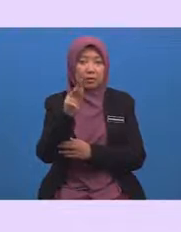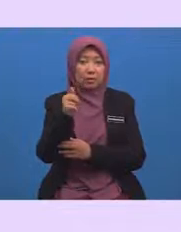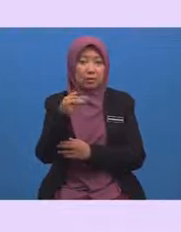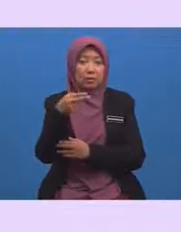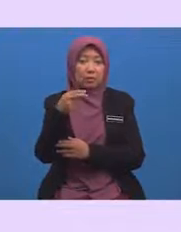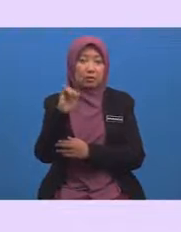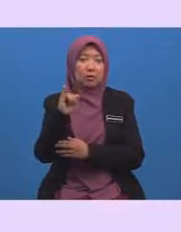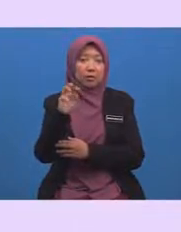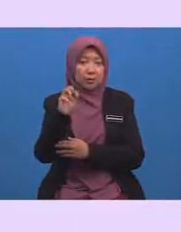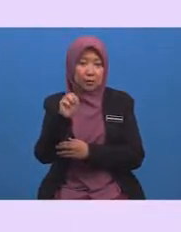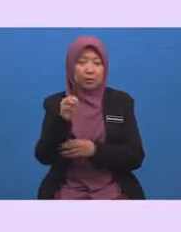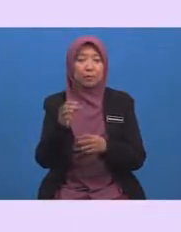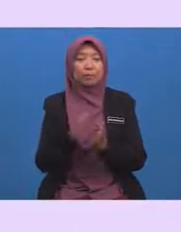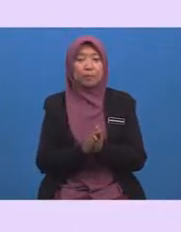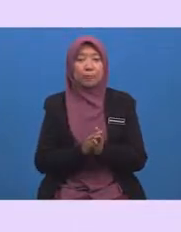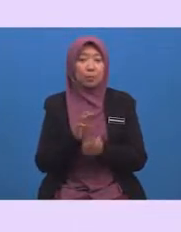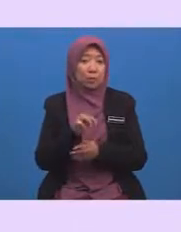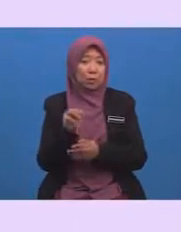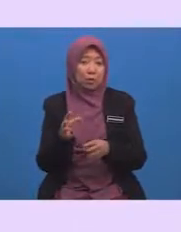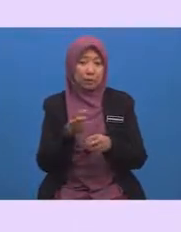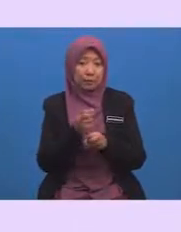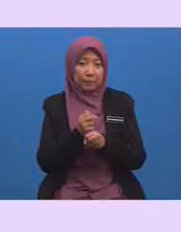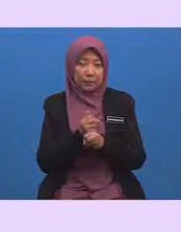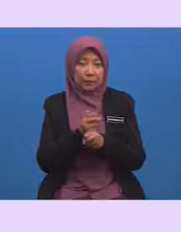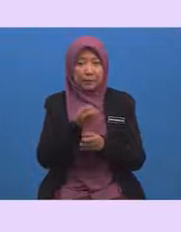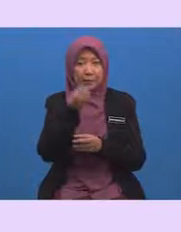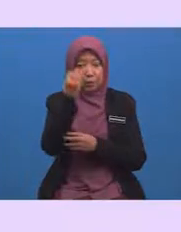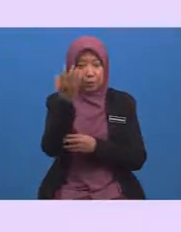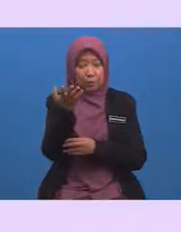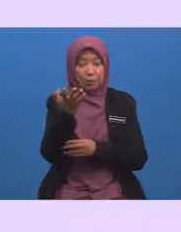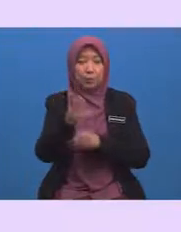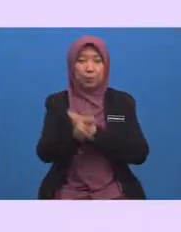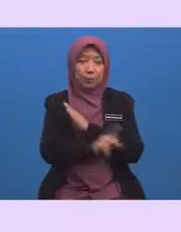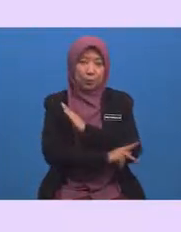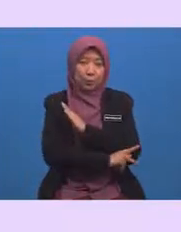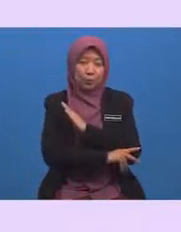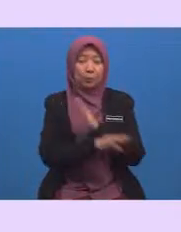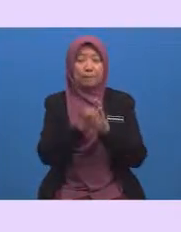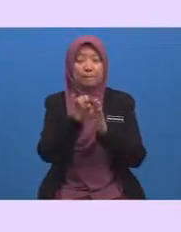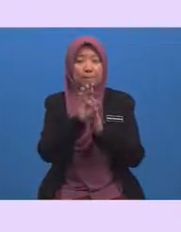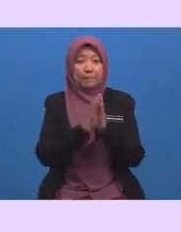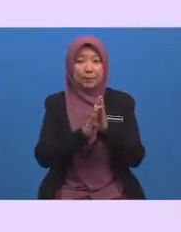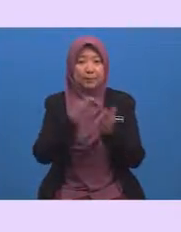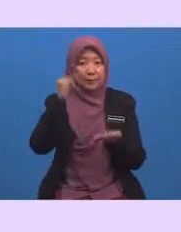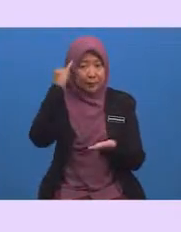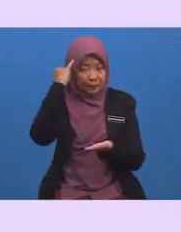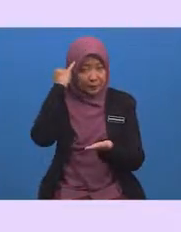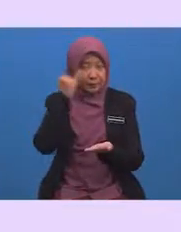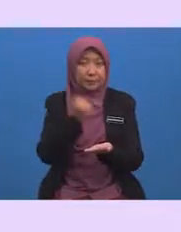kedua, dapat menerangkan hukum beriman dengan nama